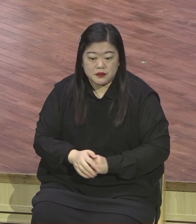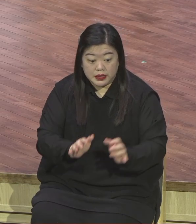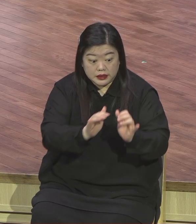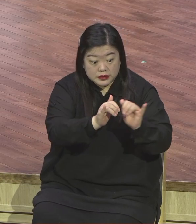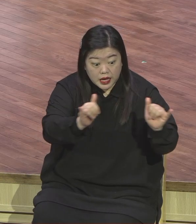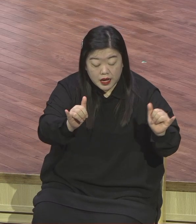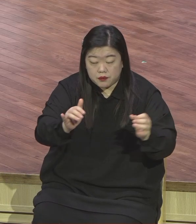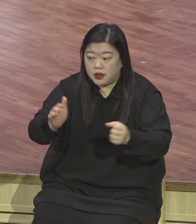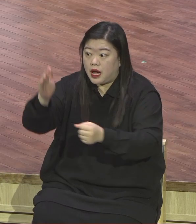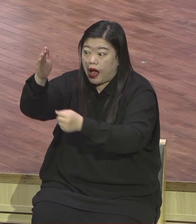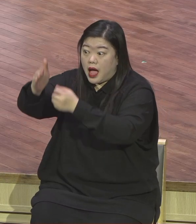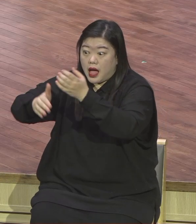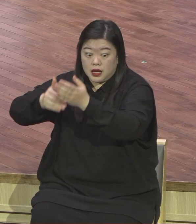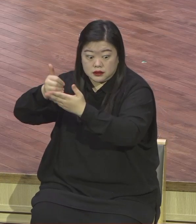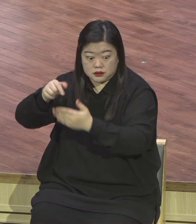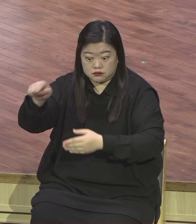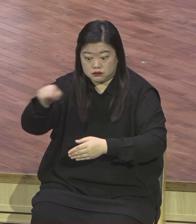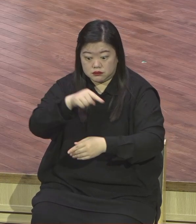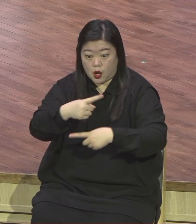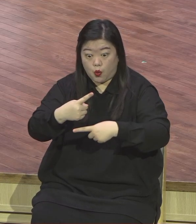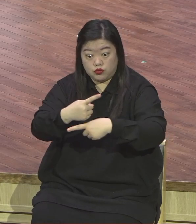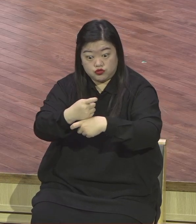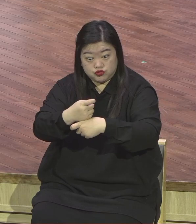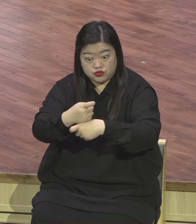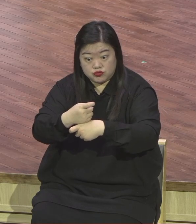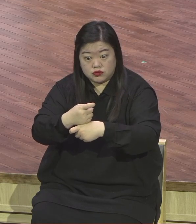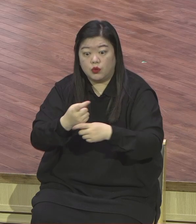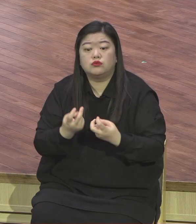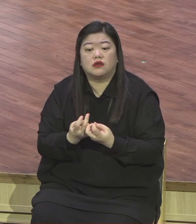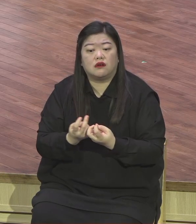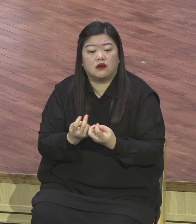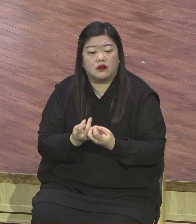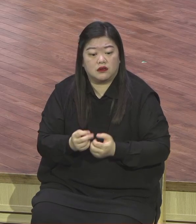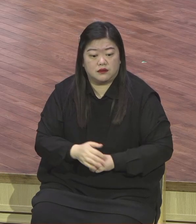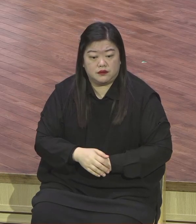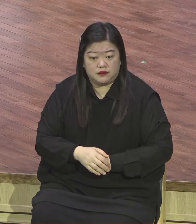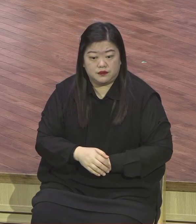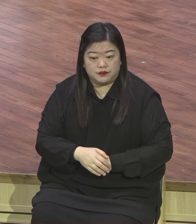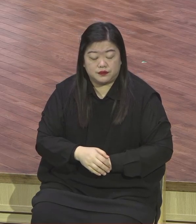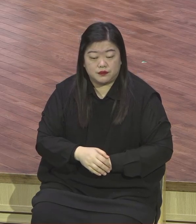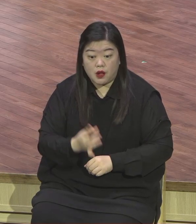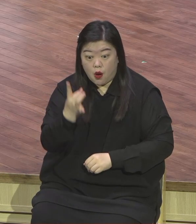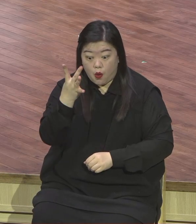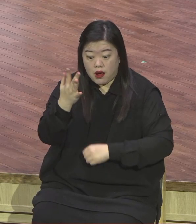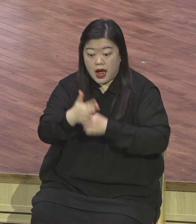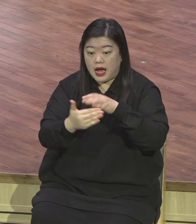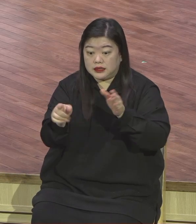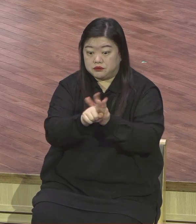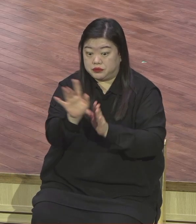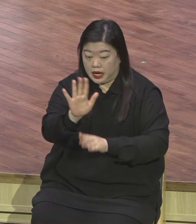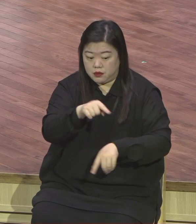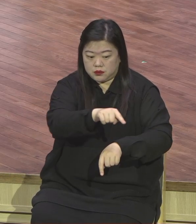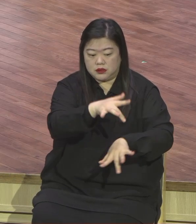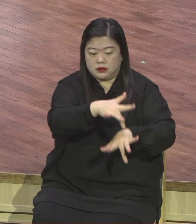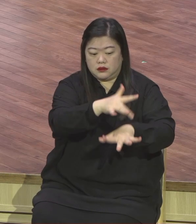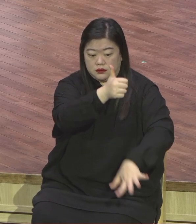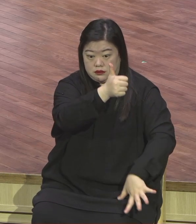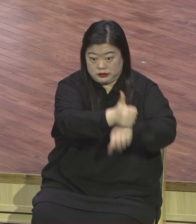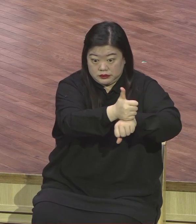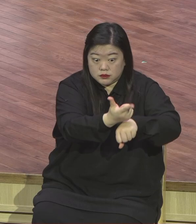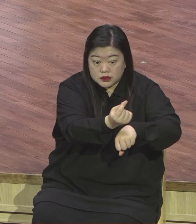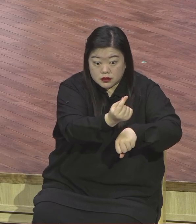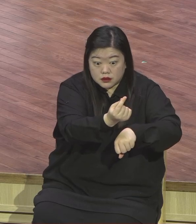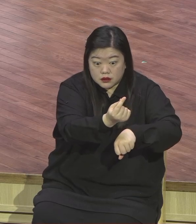사람들 보세요. 마귀의 자식에서 하나님의 자녀로 신문과 권세를 회복해서